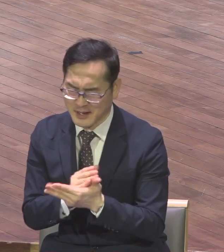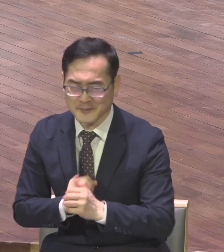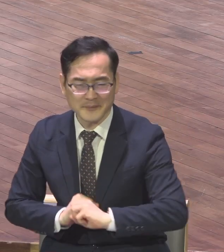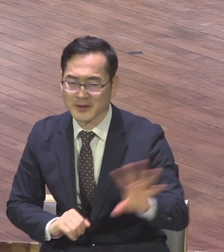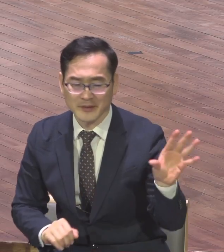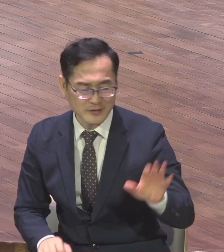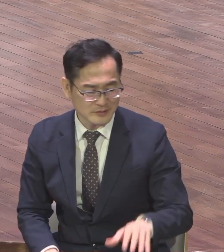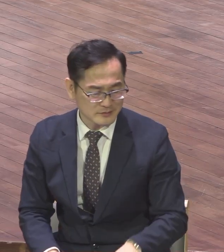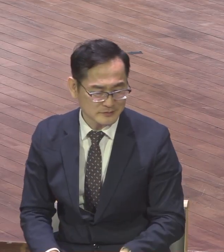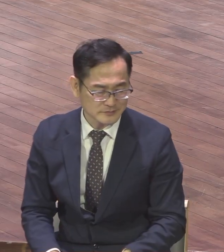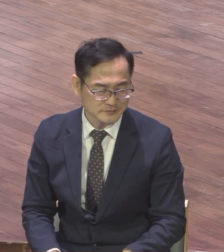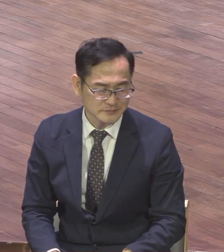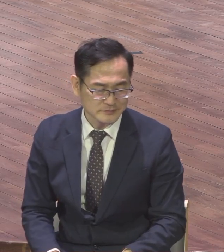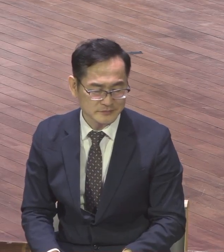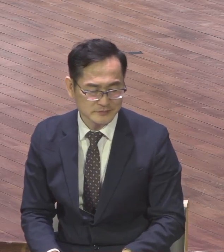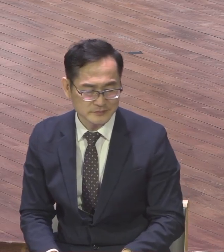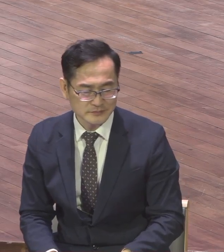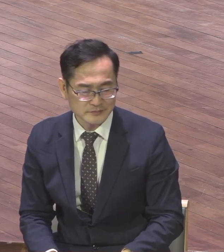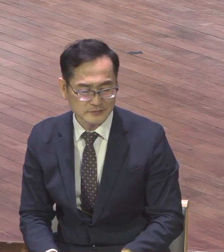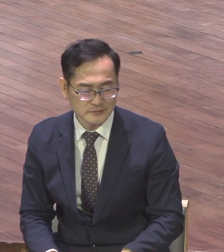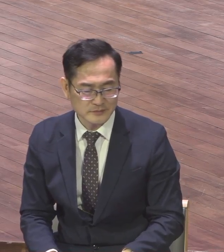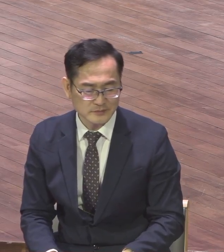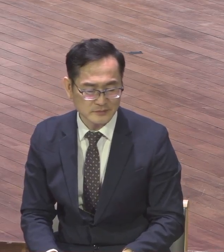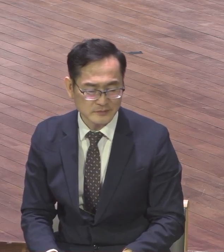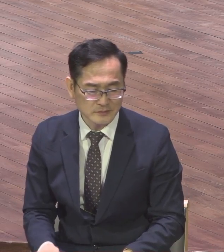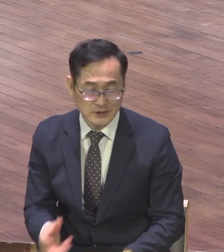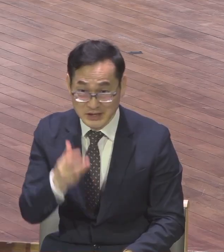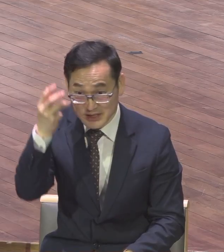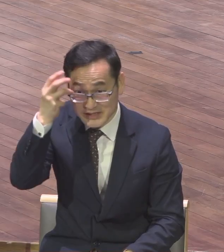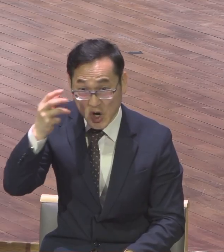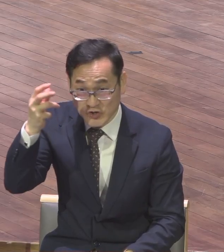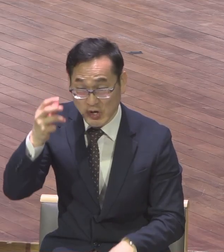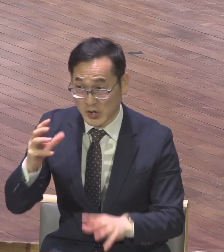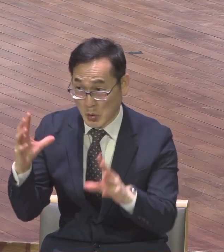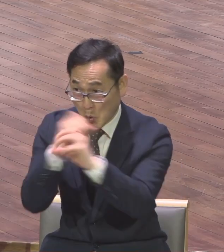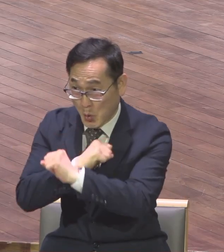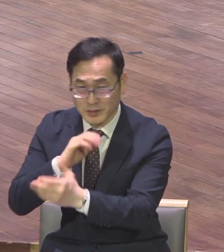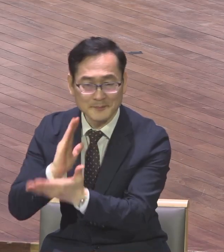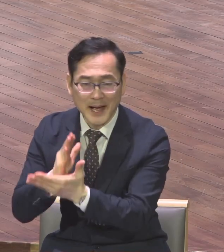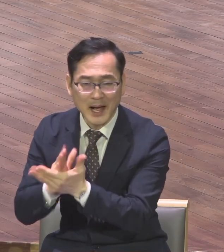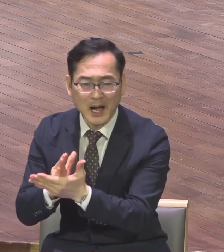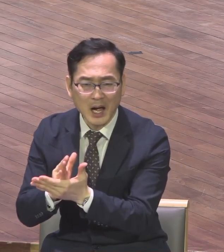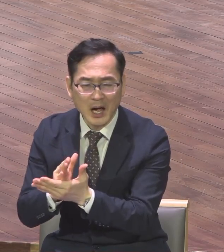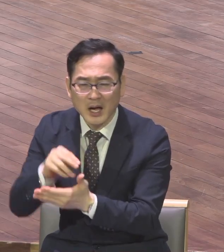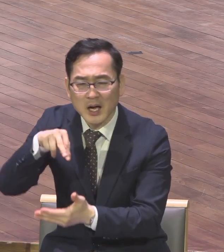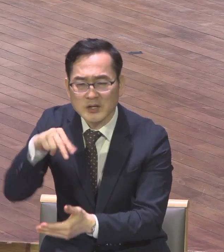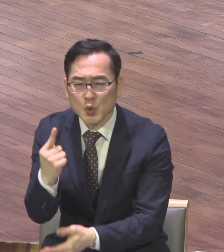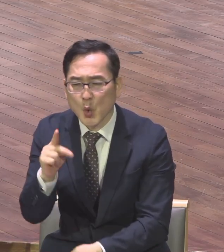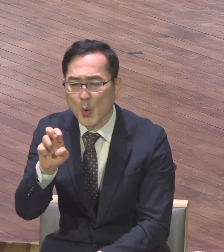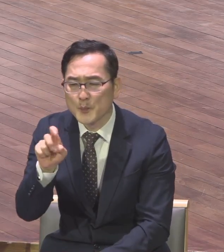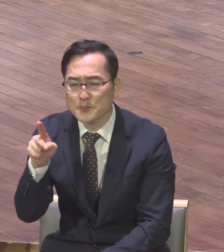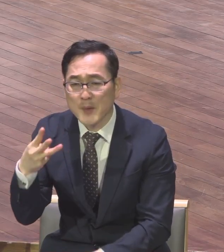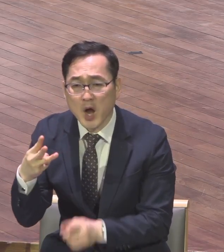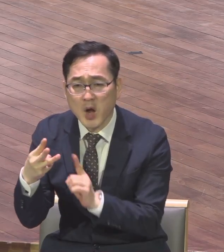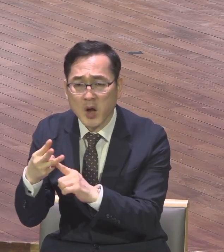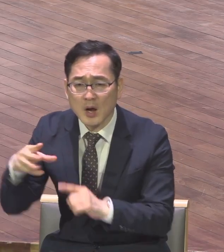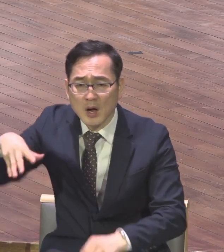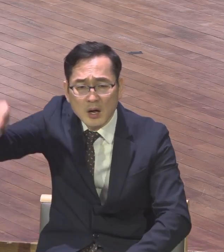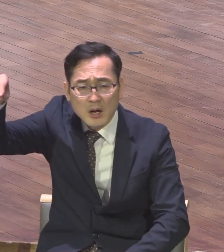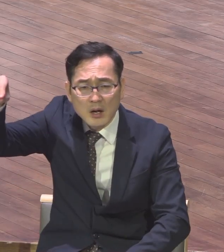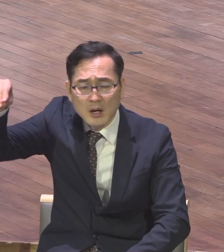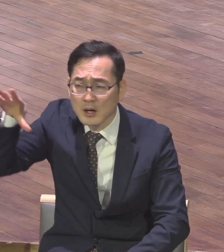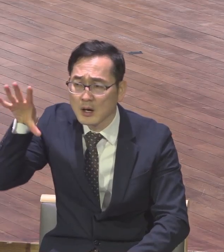성령을 소멸하지 말라는 것이 무슨 말입니까? 성령을 소멸하지 말라. 소멸한다 이 말은 불을 끈다는